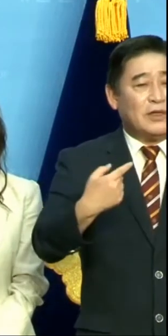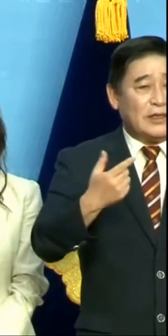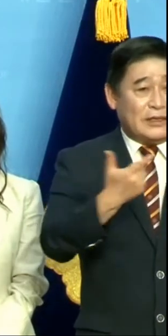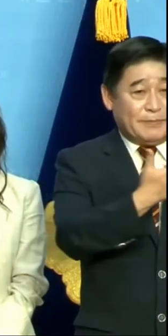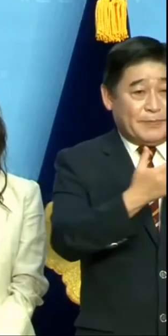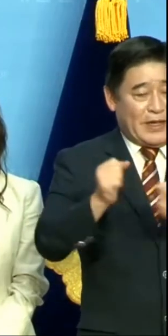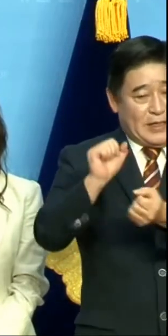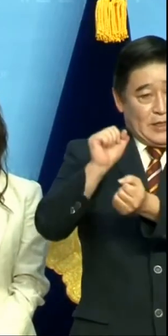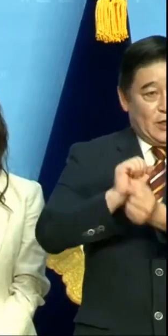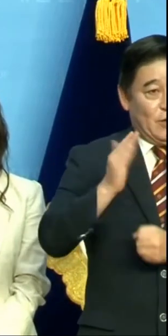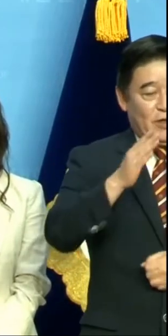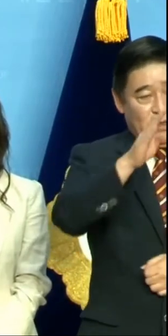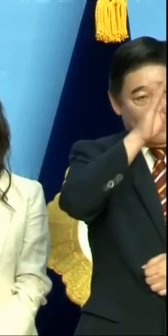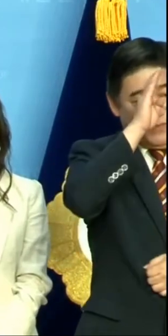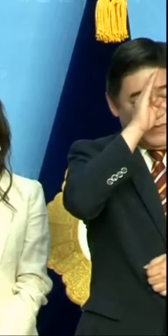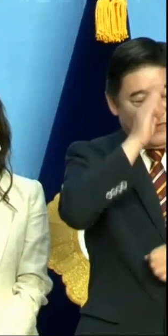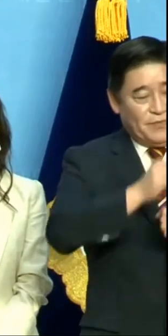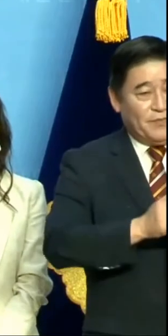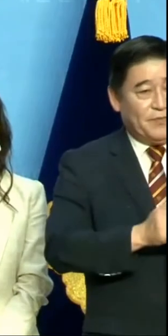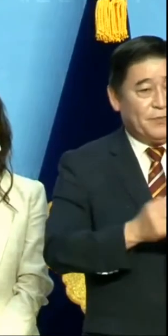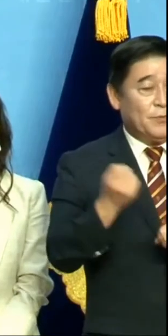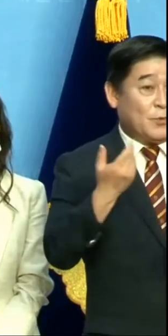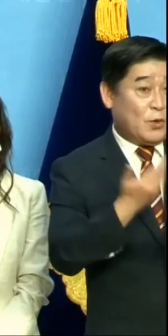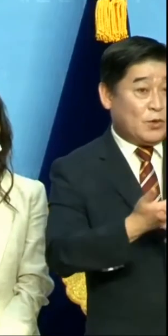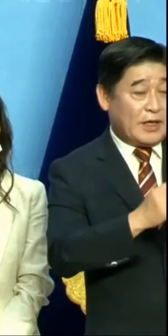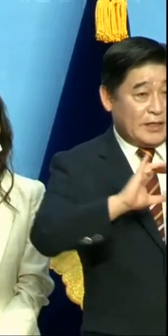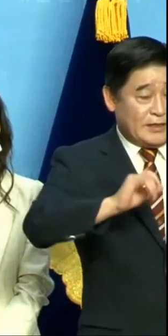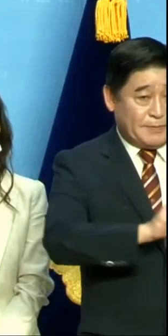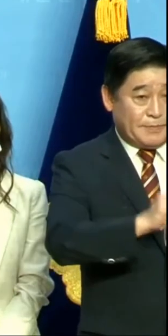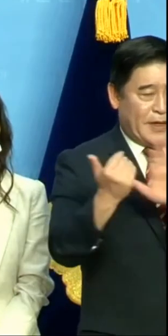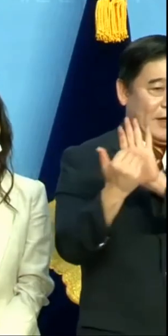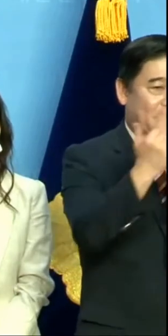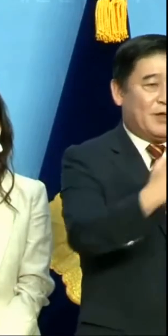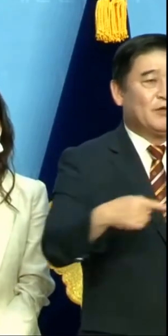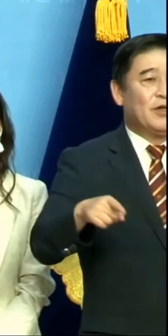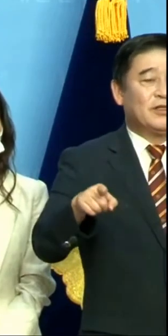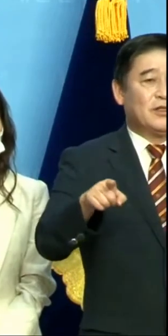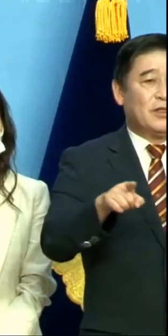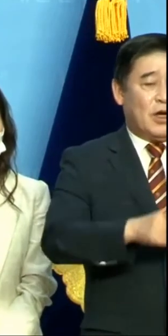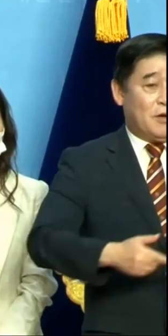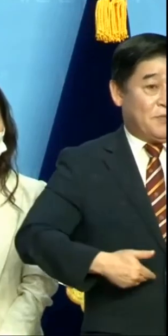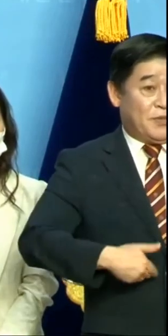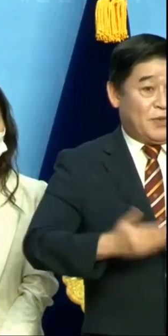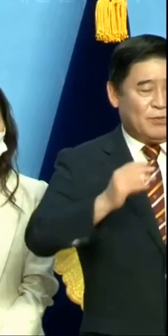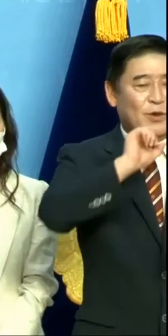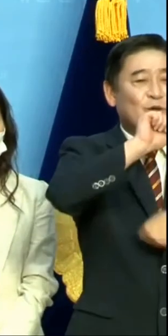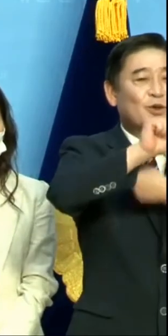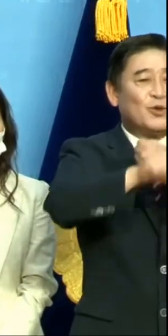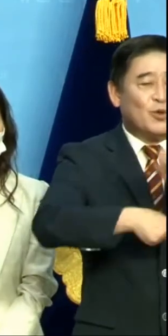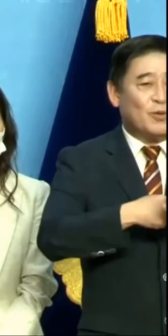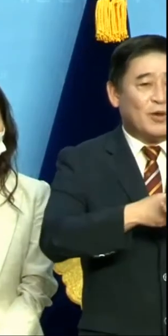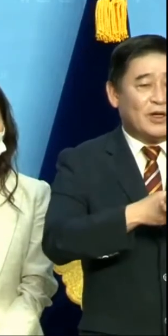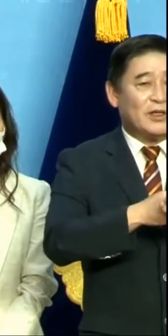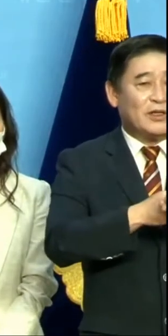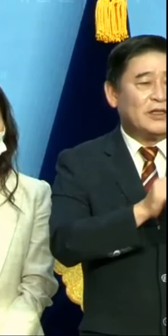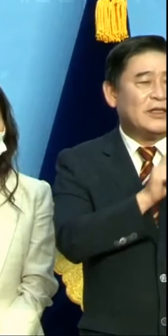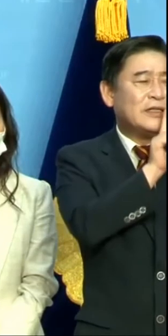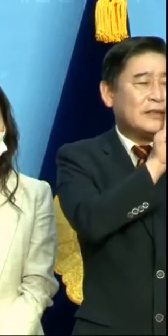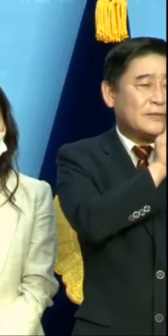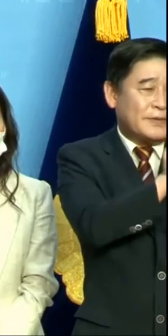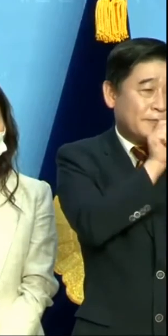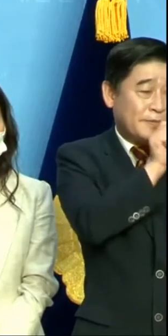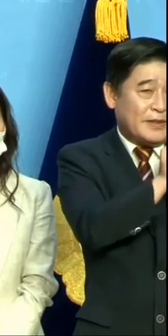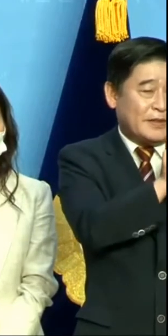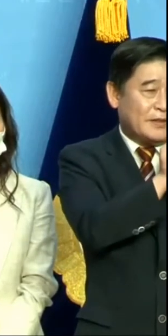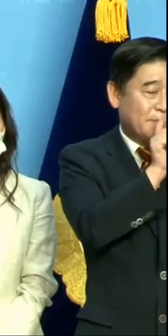밝히고 있다 또 다른 펜 데미 게 도래를 막기 위해서 불필요한 야생 동물과의 접점을 줄이는 것이